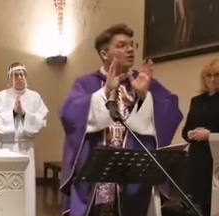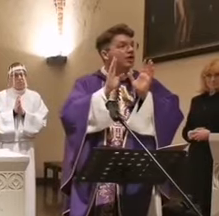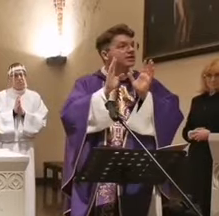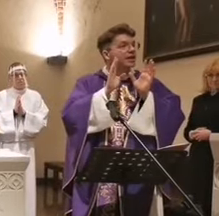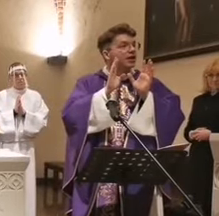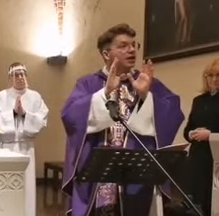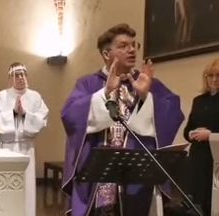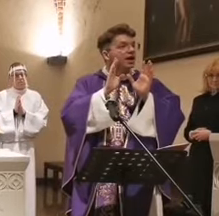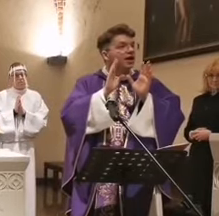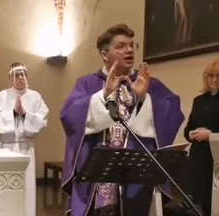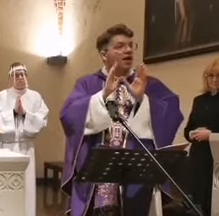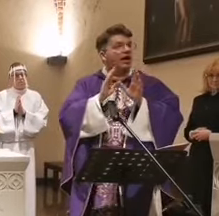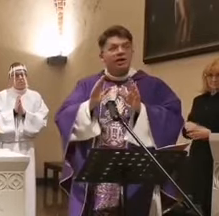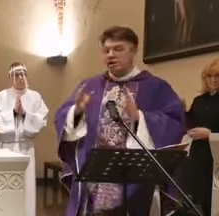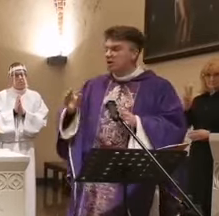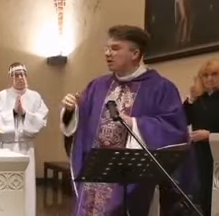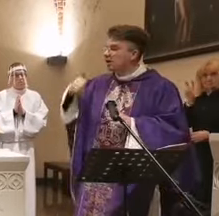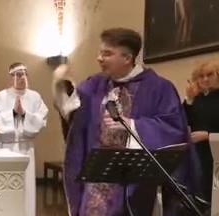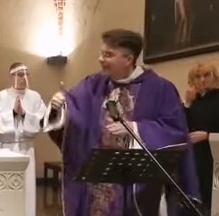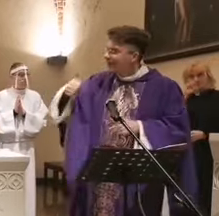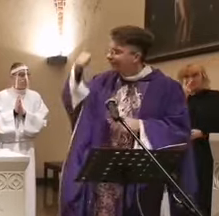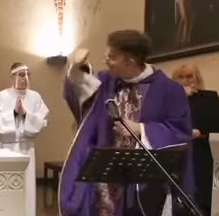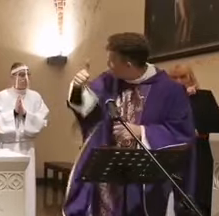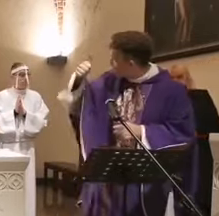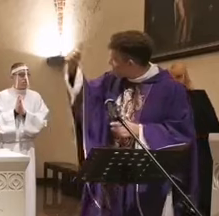Facebook ogląda nas na internecie.